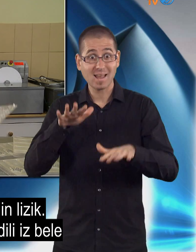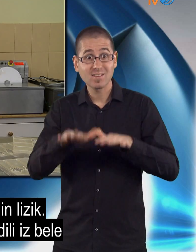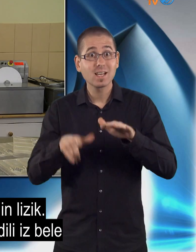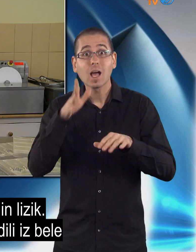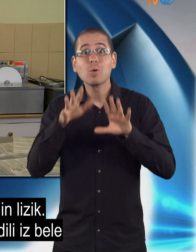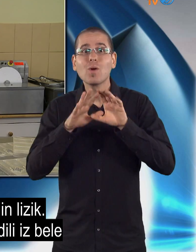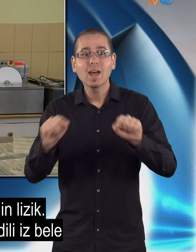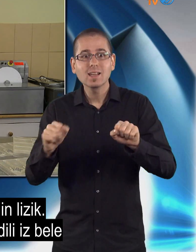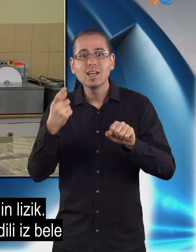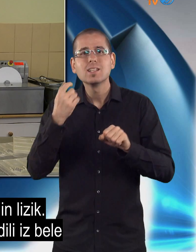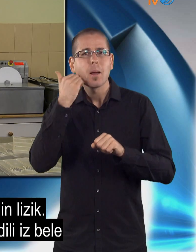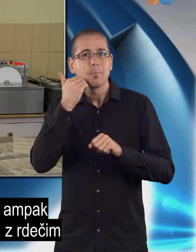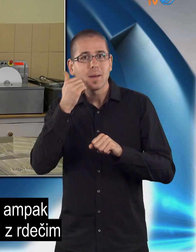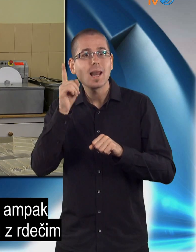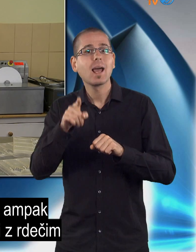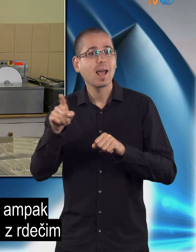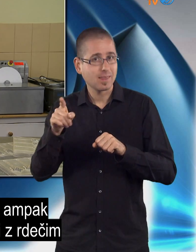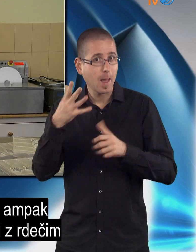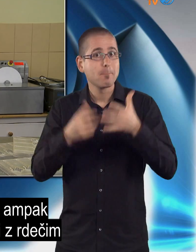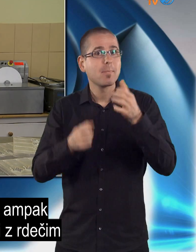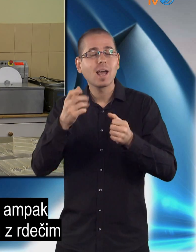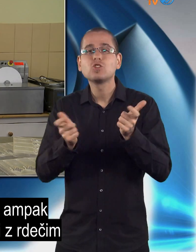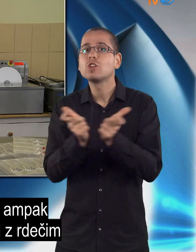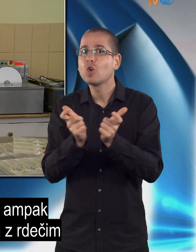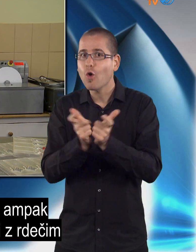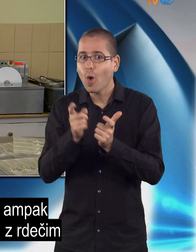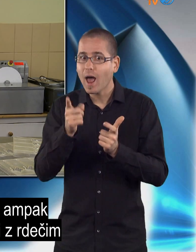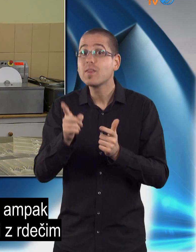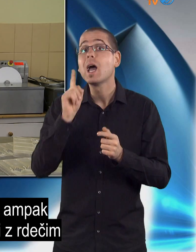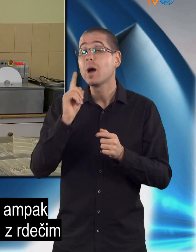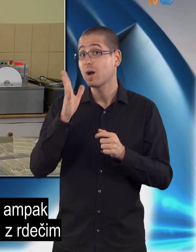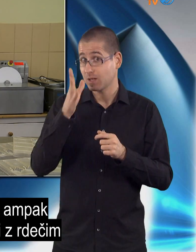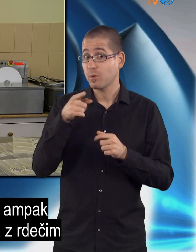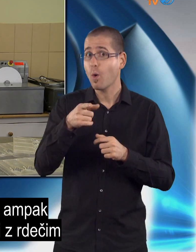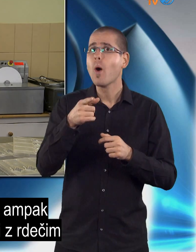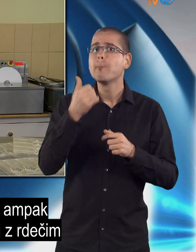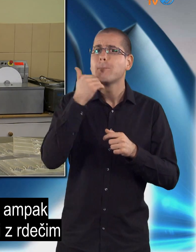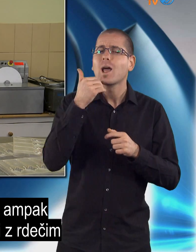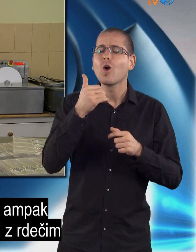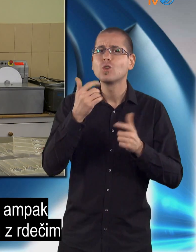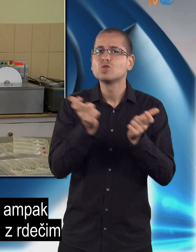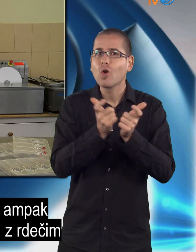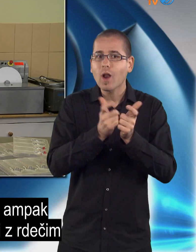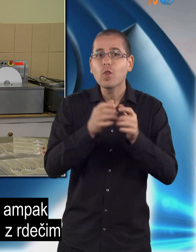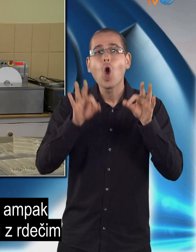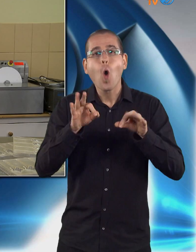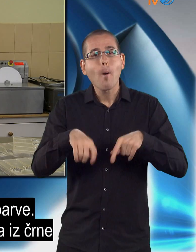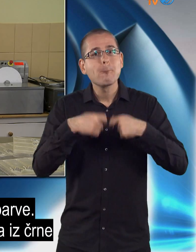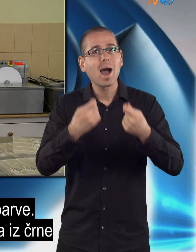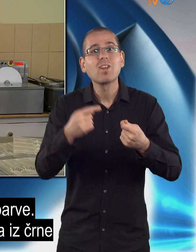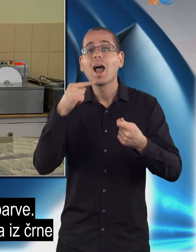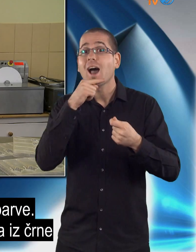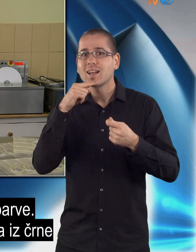Medvedka bomo naredili iz bele in mlečne čokolade, ampak da bomo belo obarvali z